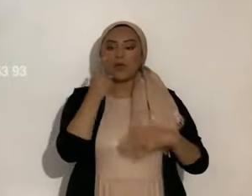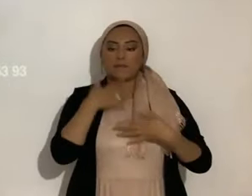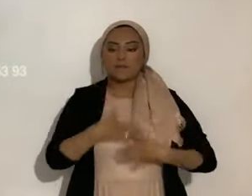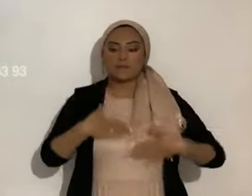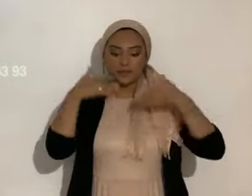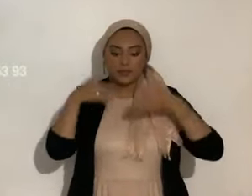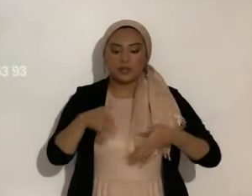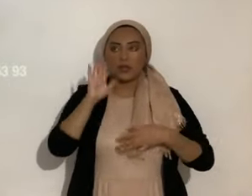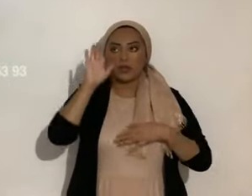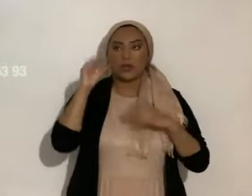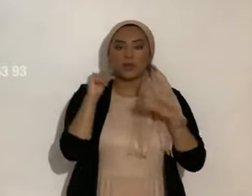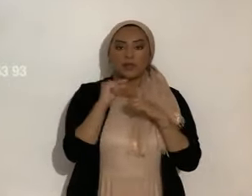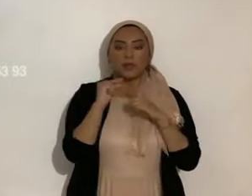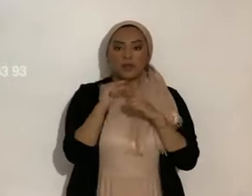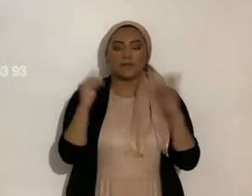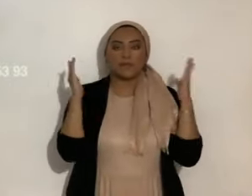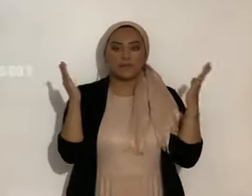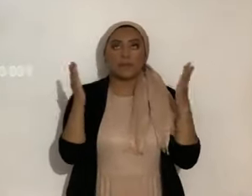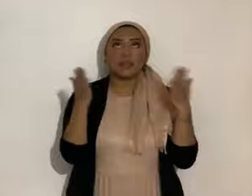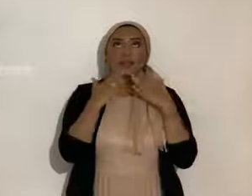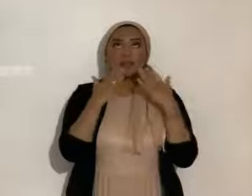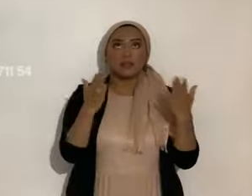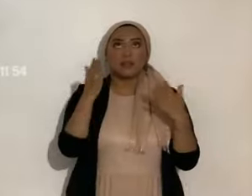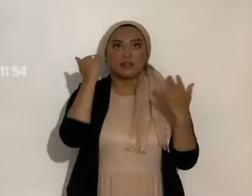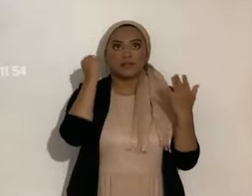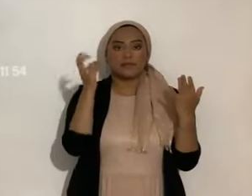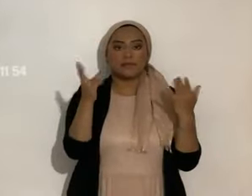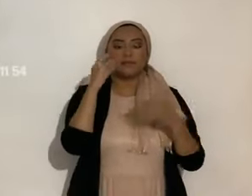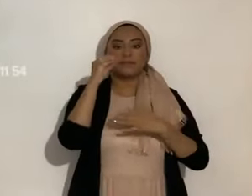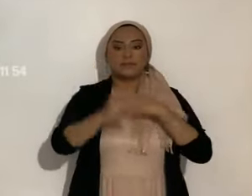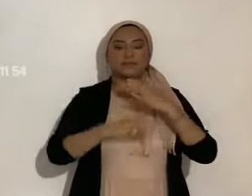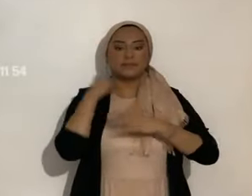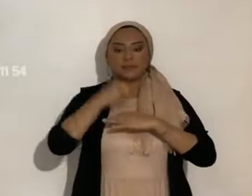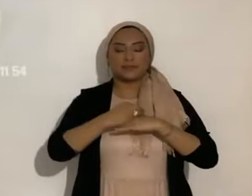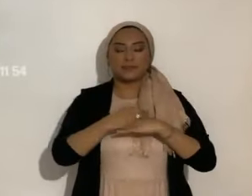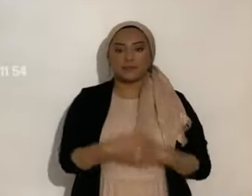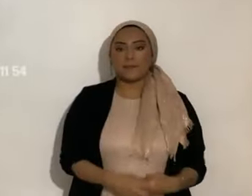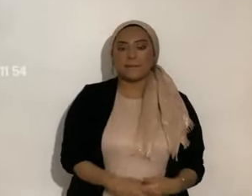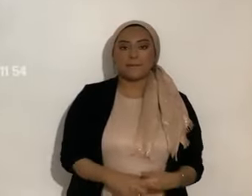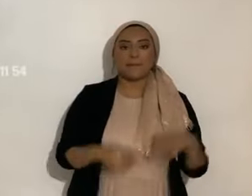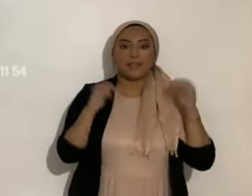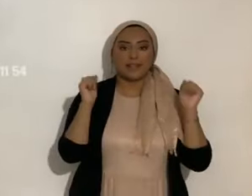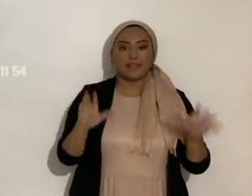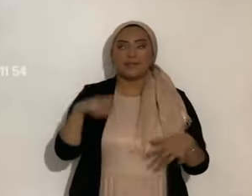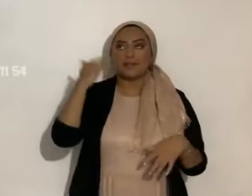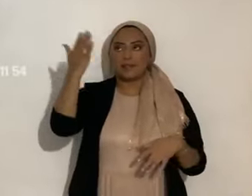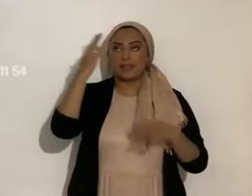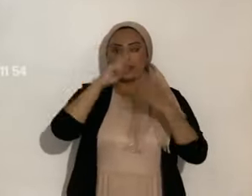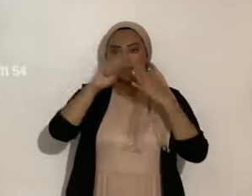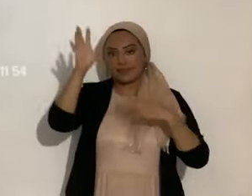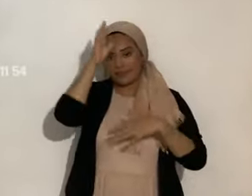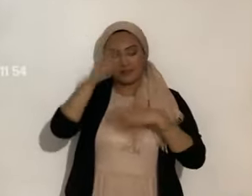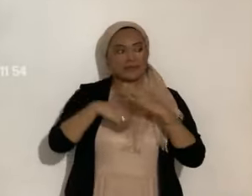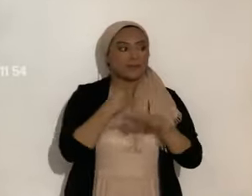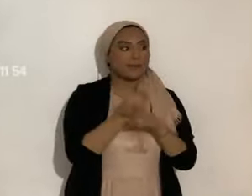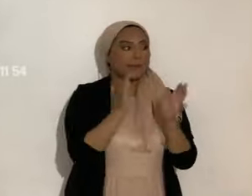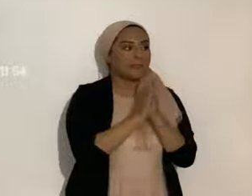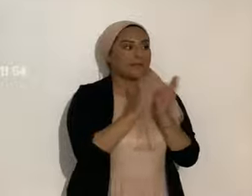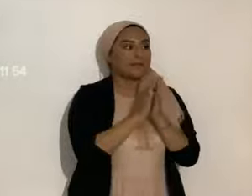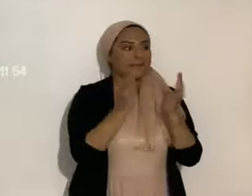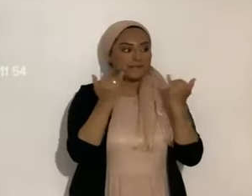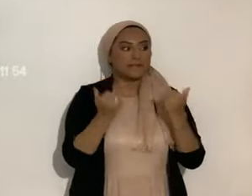en tu bendita palabra en este Shabbat. Toda Gaba Yahshua HaMashiach, Omen, Beomen, bendito es el Abacados. Vamos a